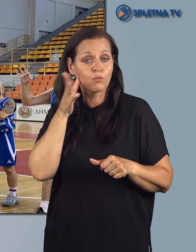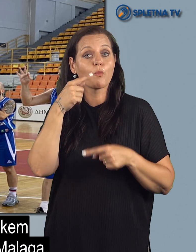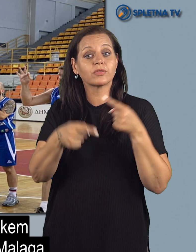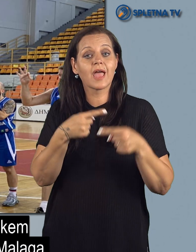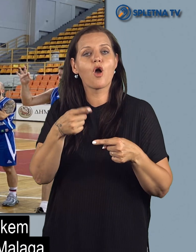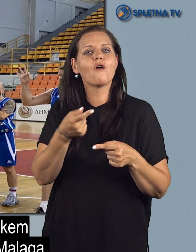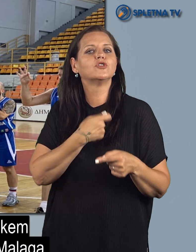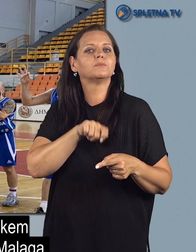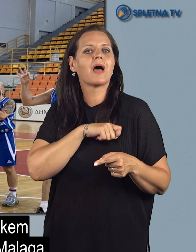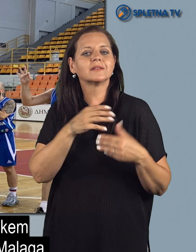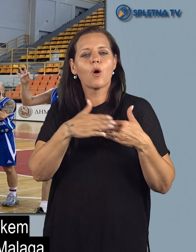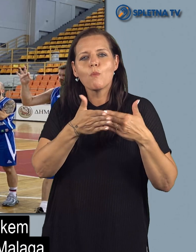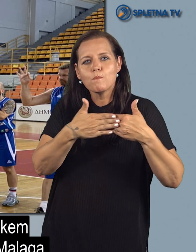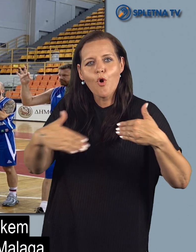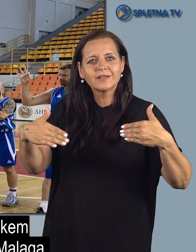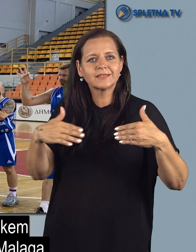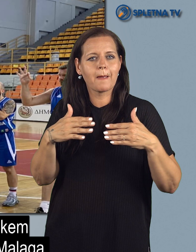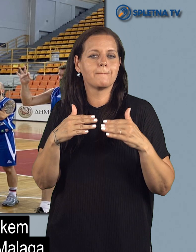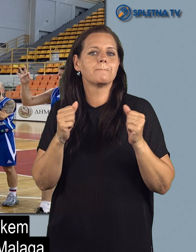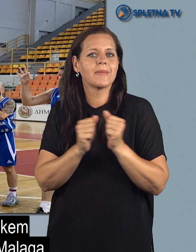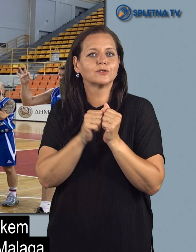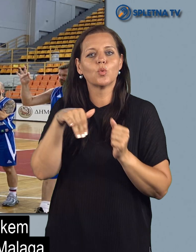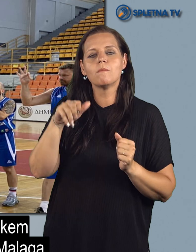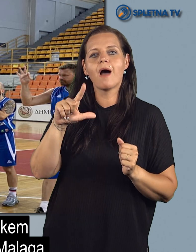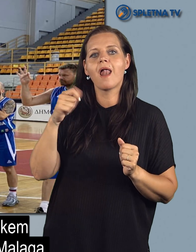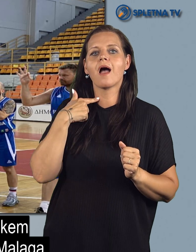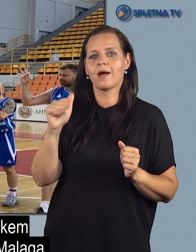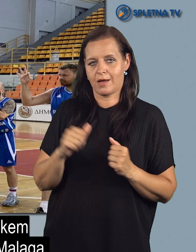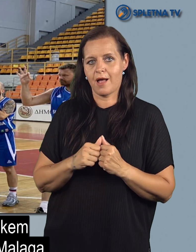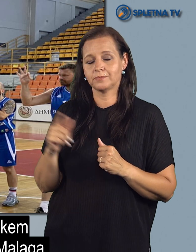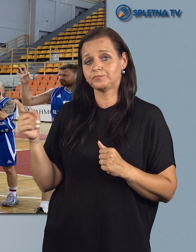gluhih potekalo v španskem obmorskem mestu Malaga.